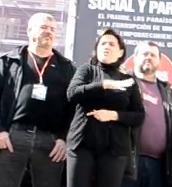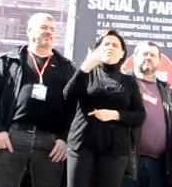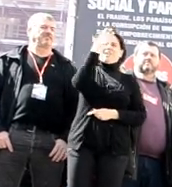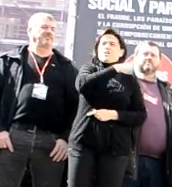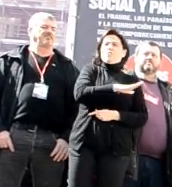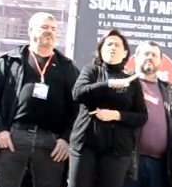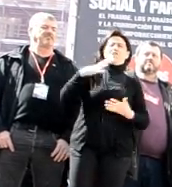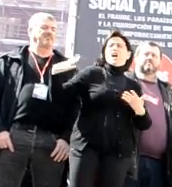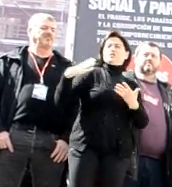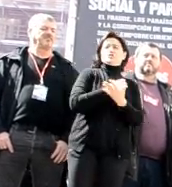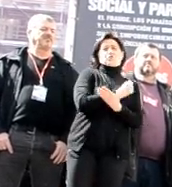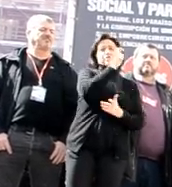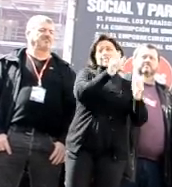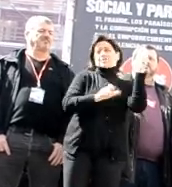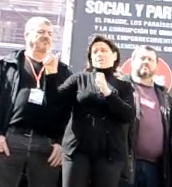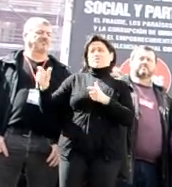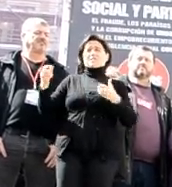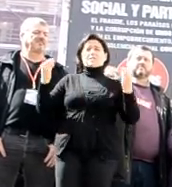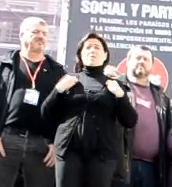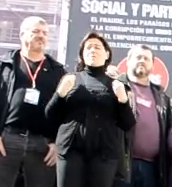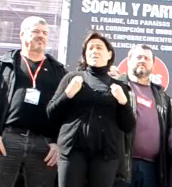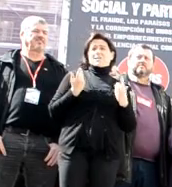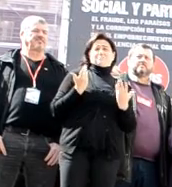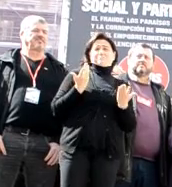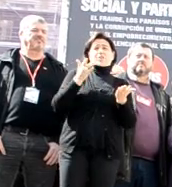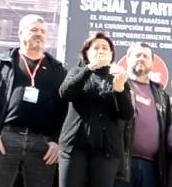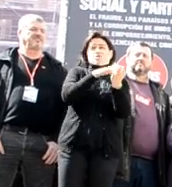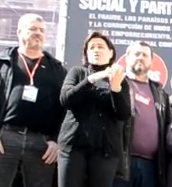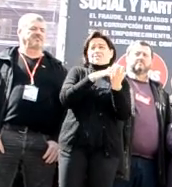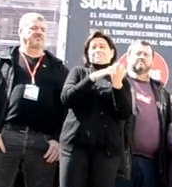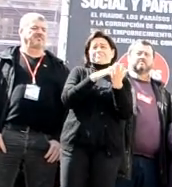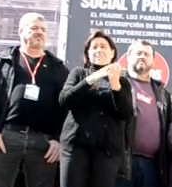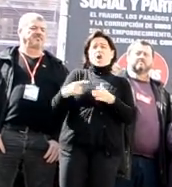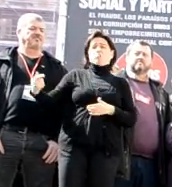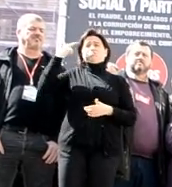que se está produciendo entre las personas amenazadas por un desahucio.